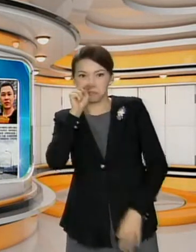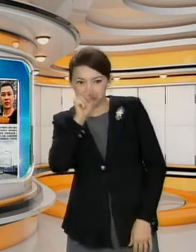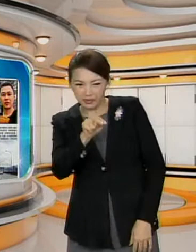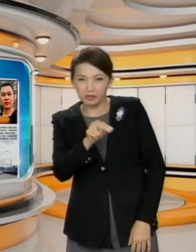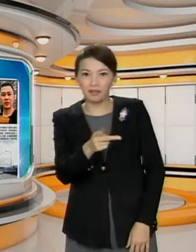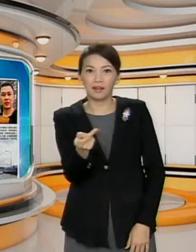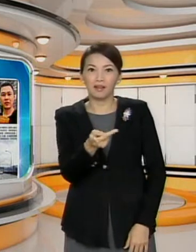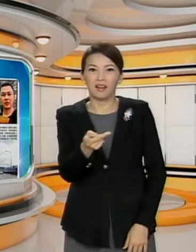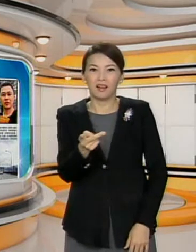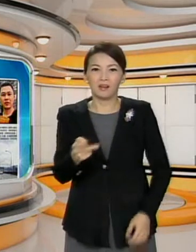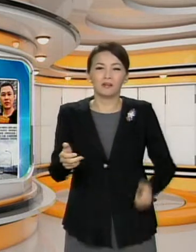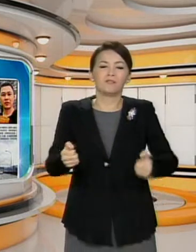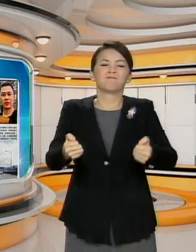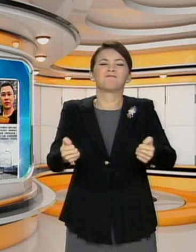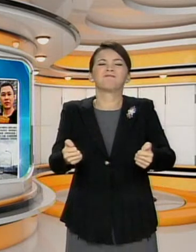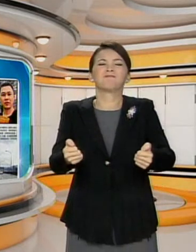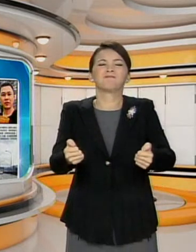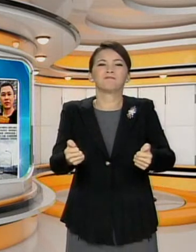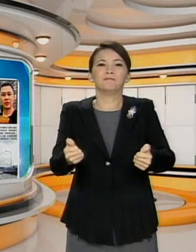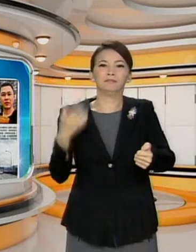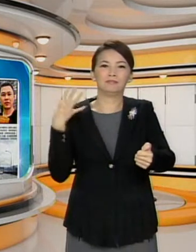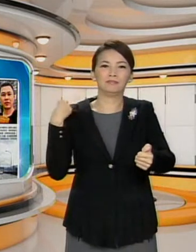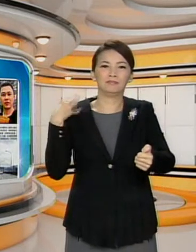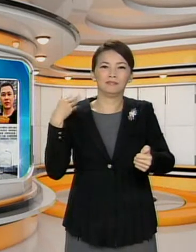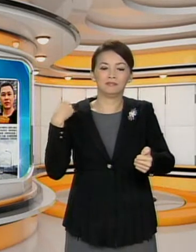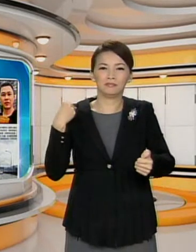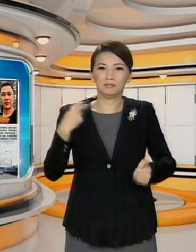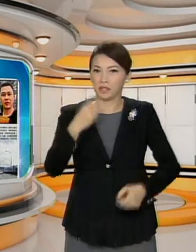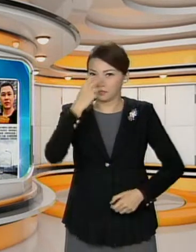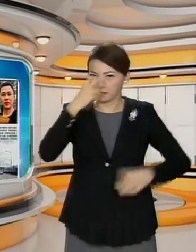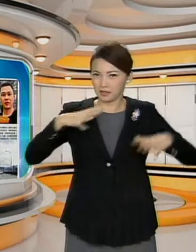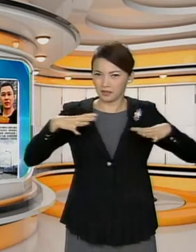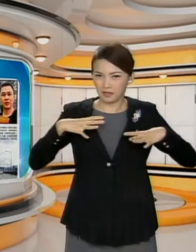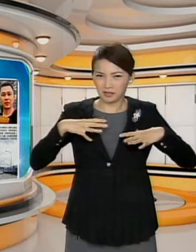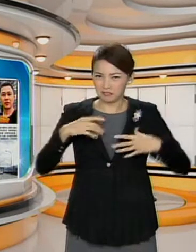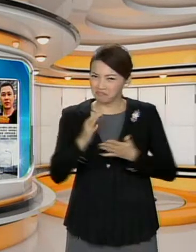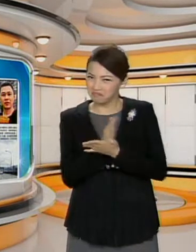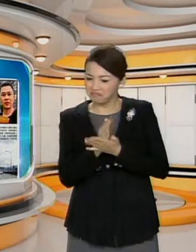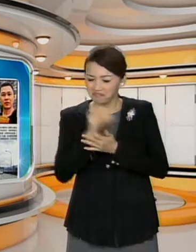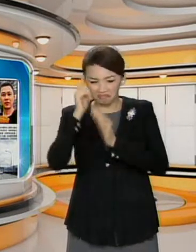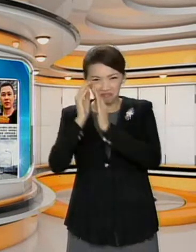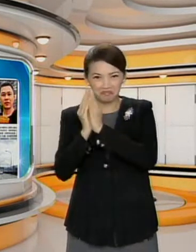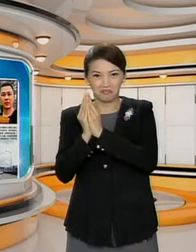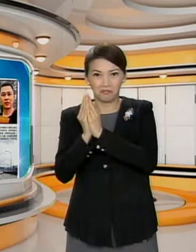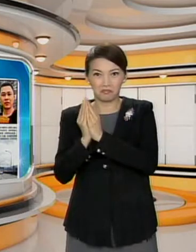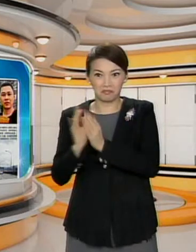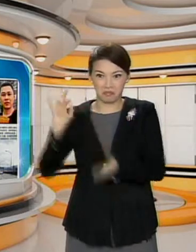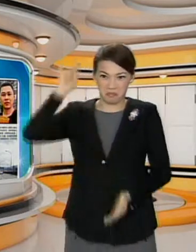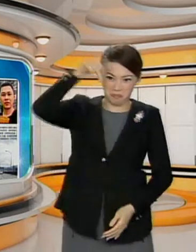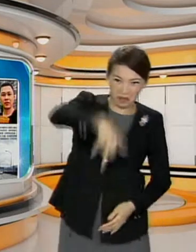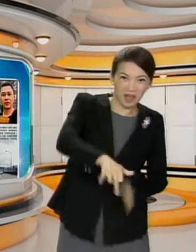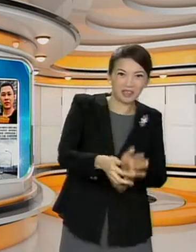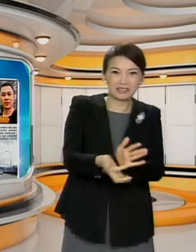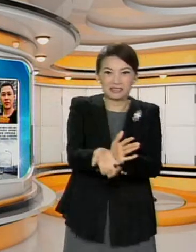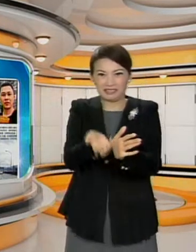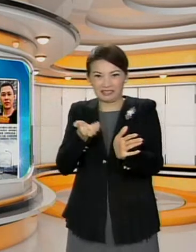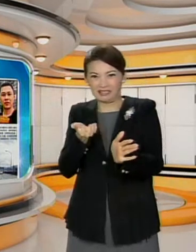握着操纵杆。检方研判，两个人一直到最后一刻，仍然试图要控制飞